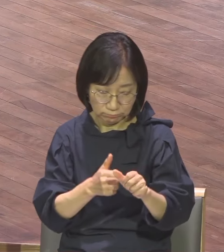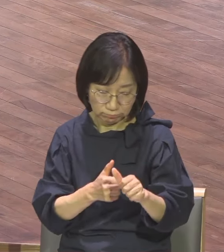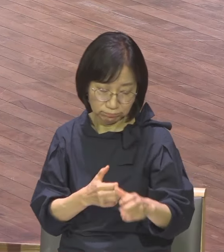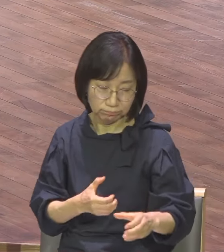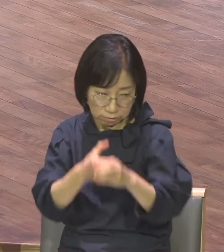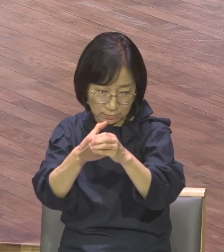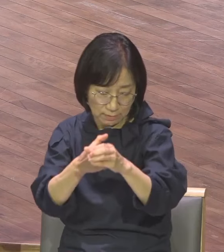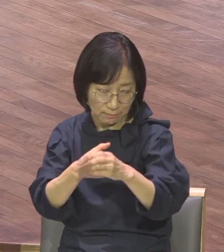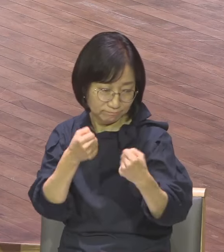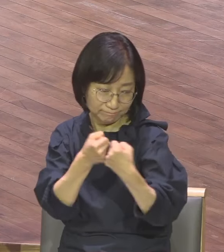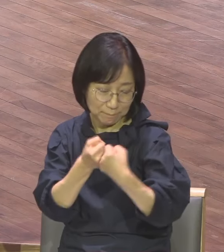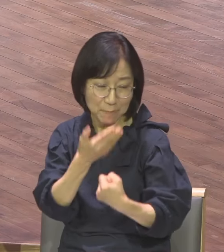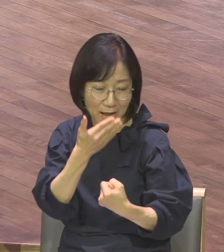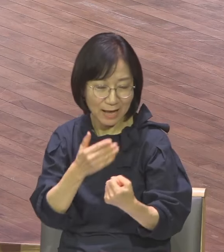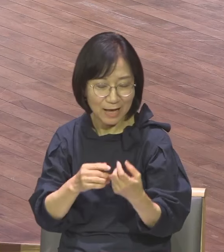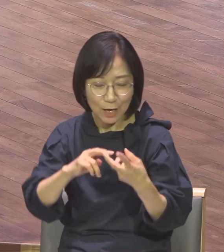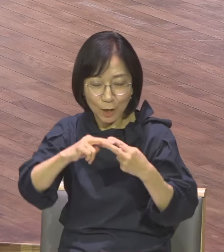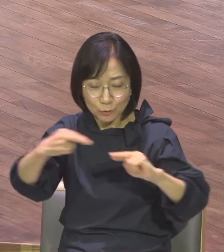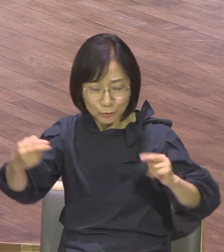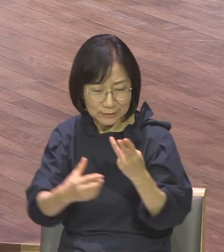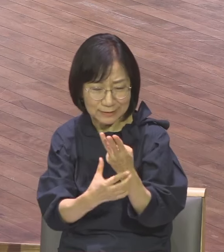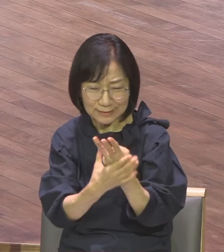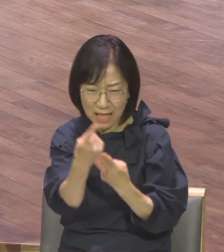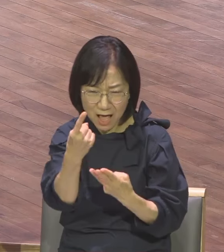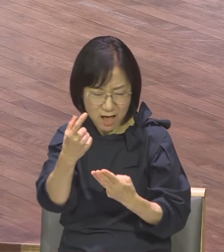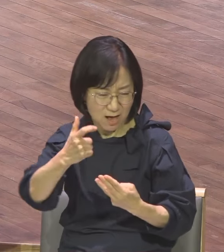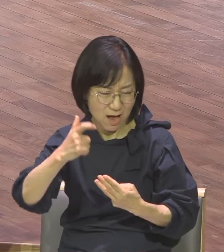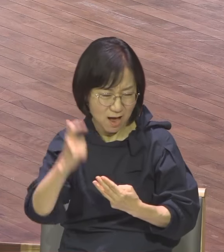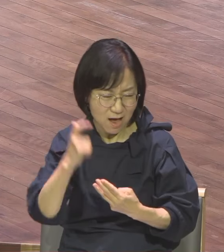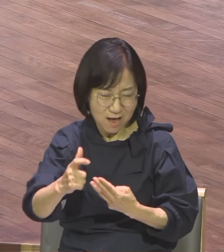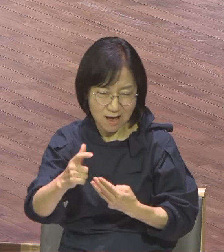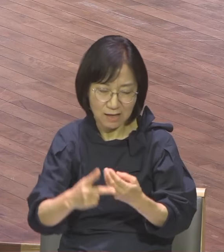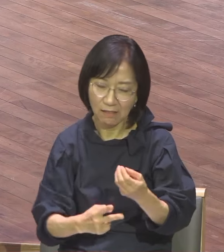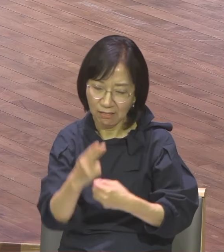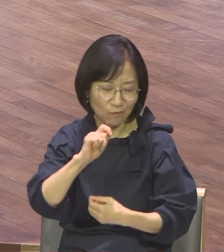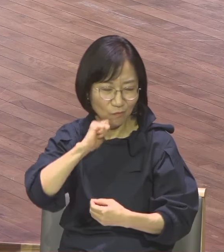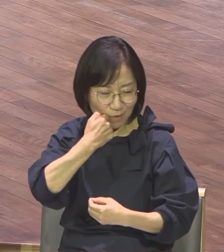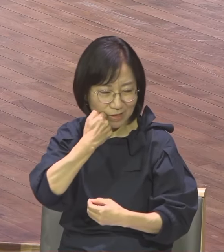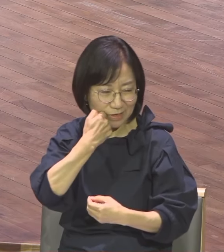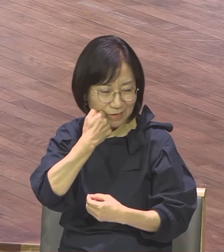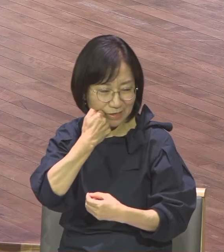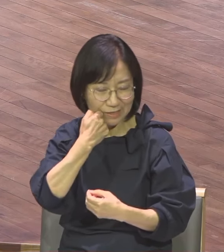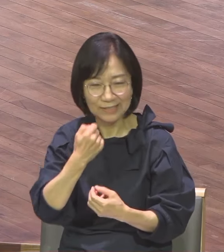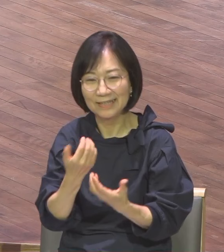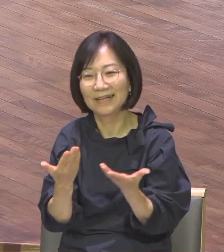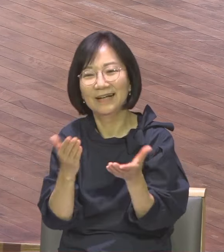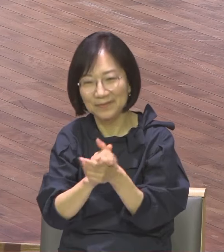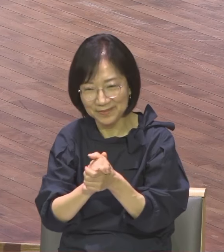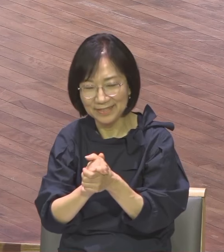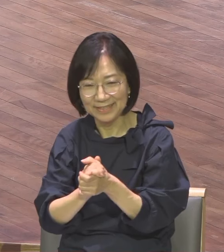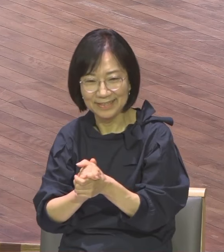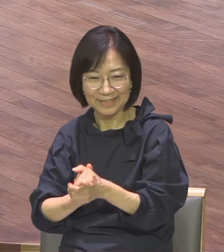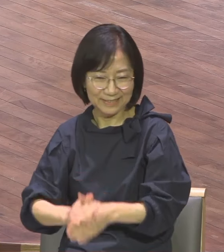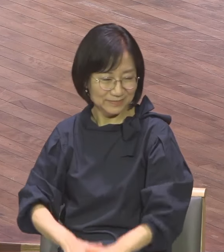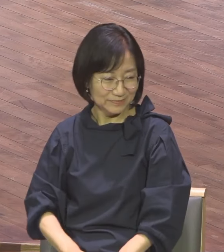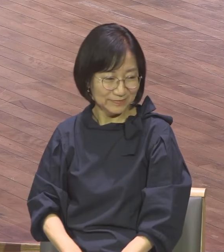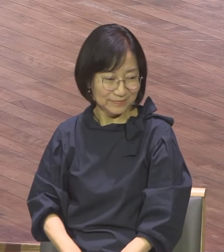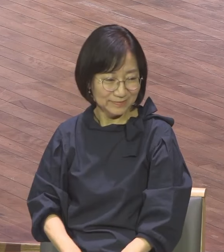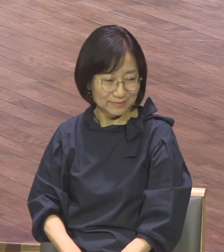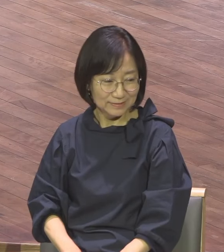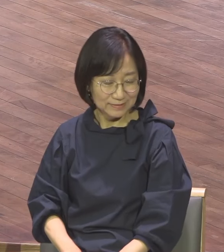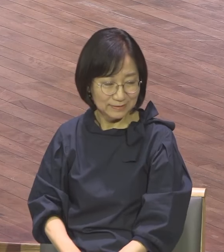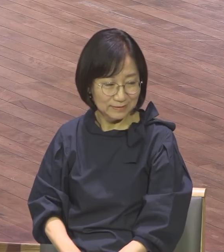두 사람이면 맞설 수 있나니 세겹줄은 쉽게 끊어지지 아니하느니라. 아멘.